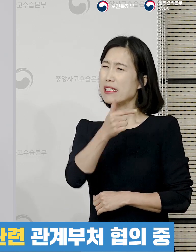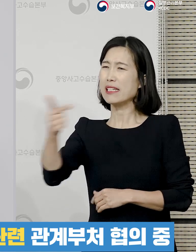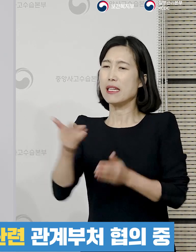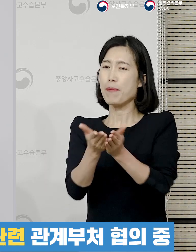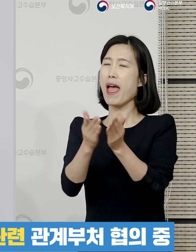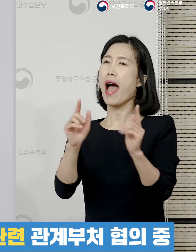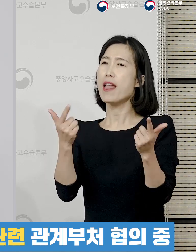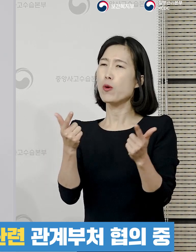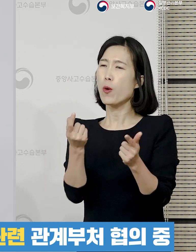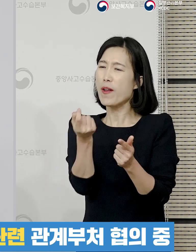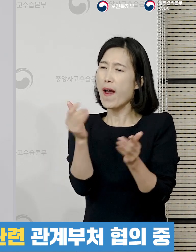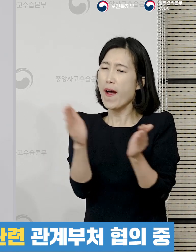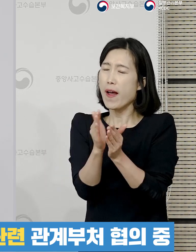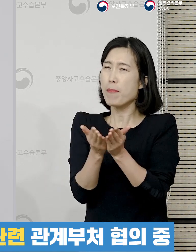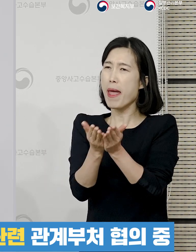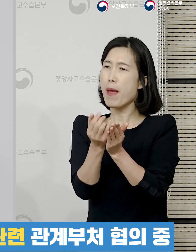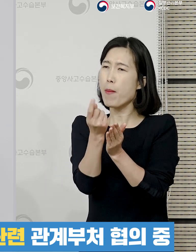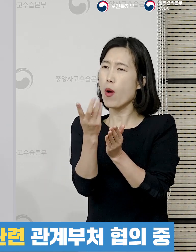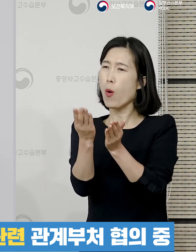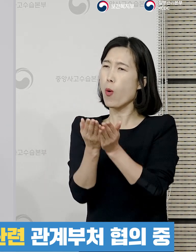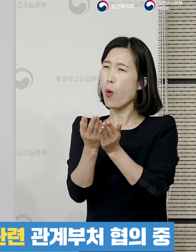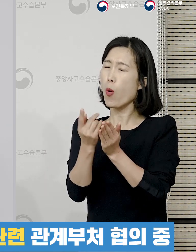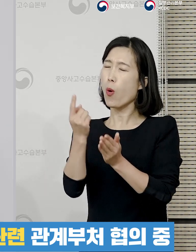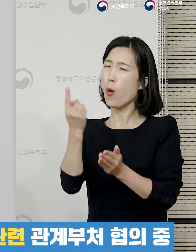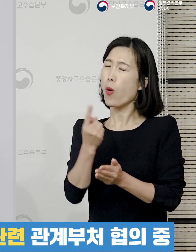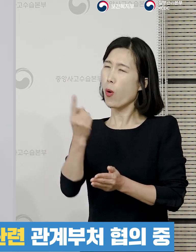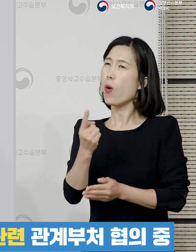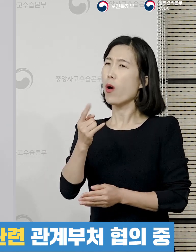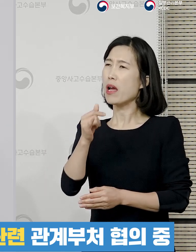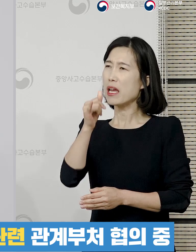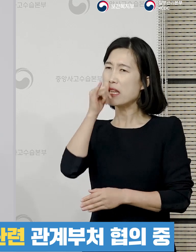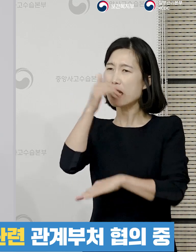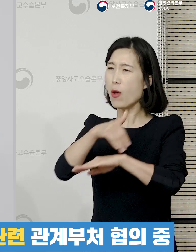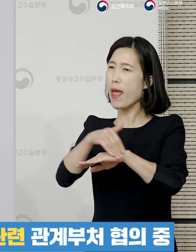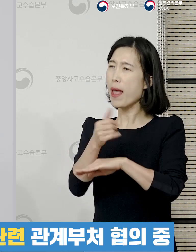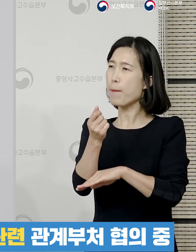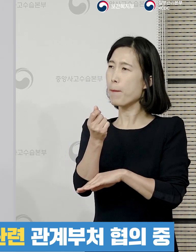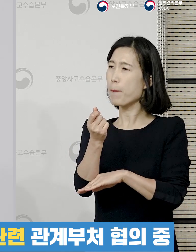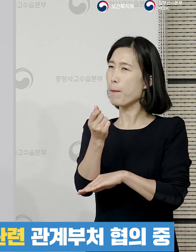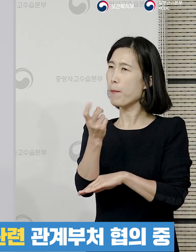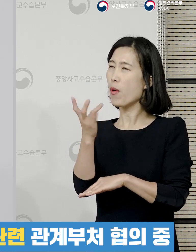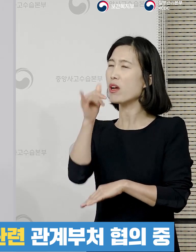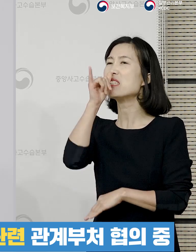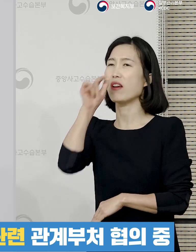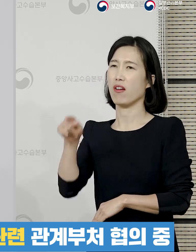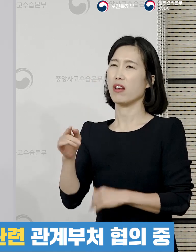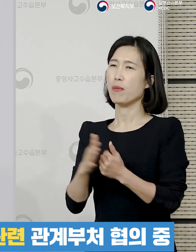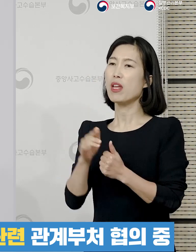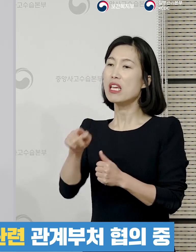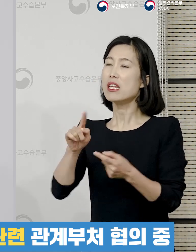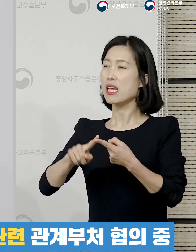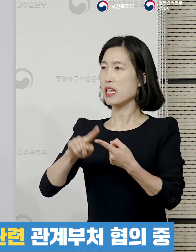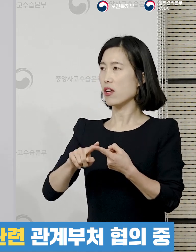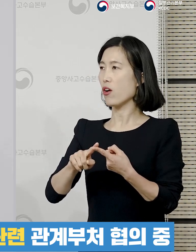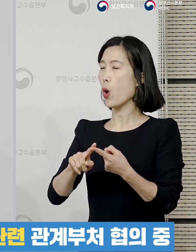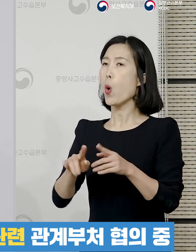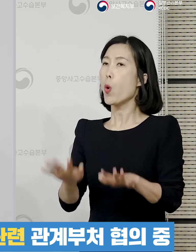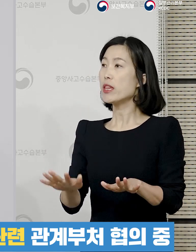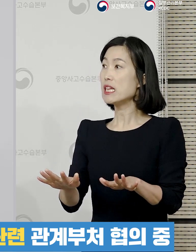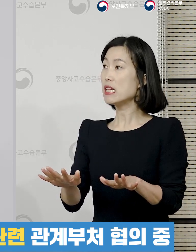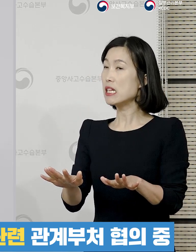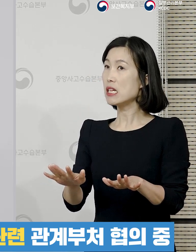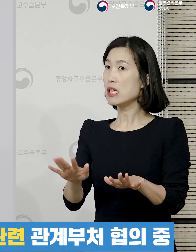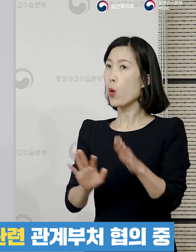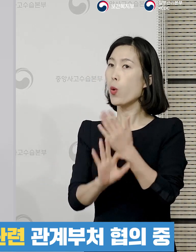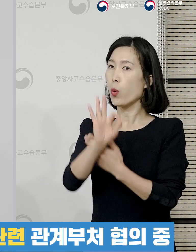아주 소수기는 합니다만 입항이 예정될 수도 있는 그런 선이 있어서